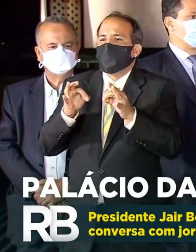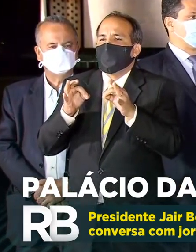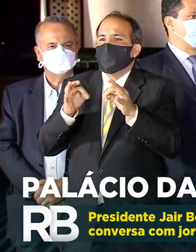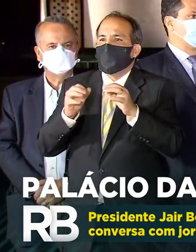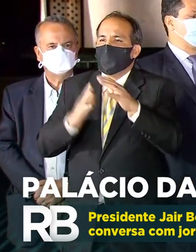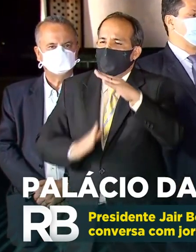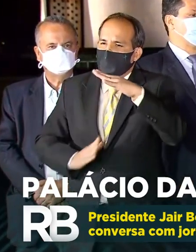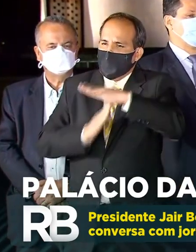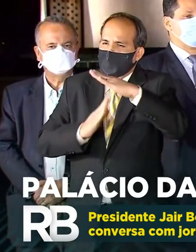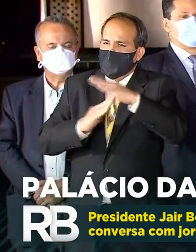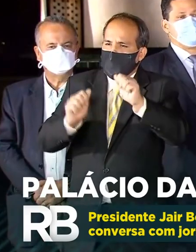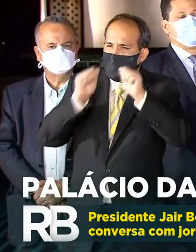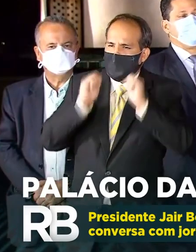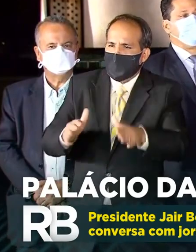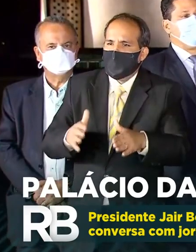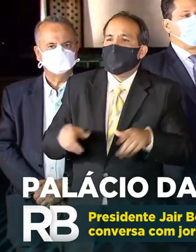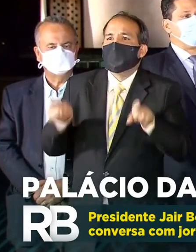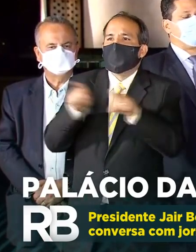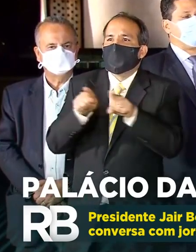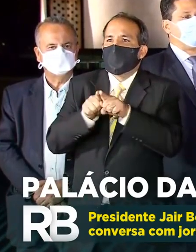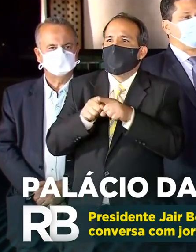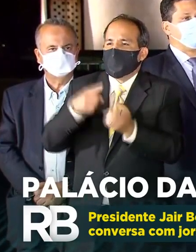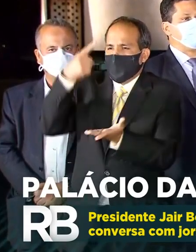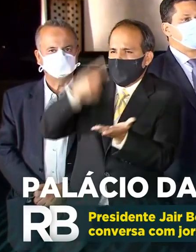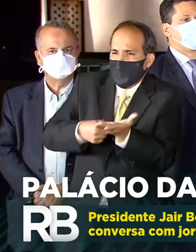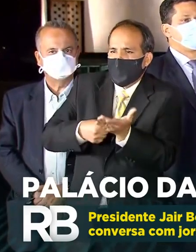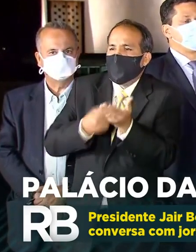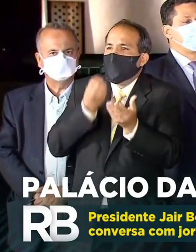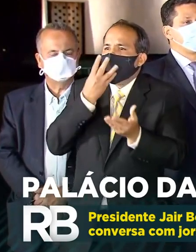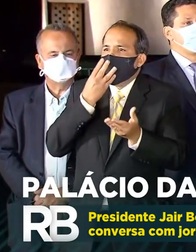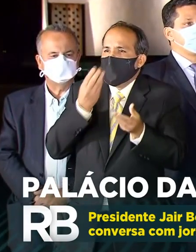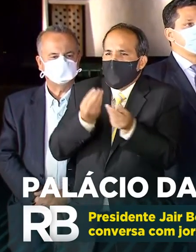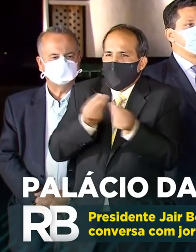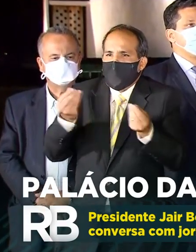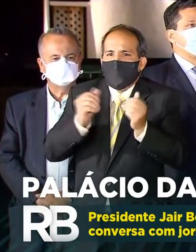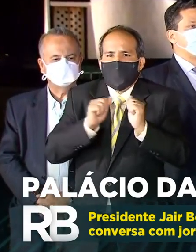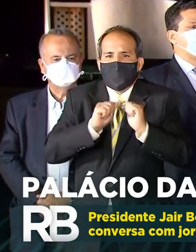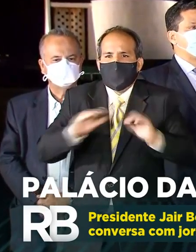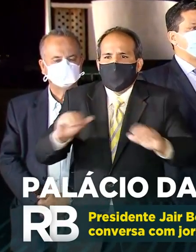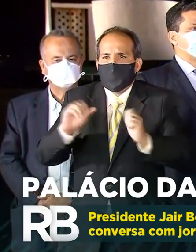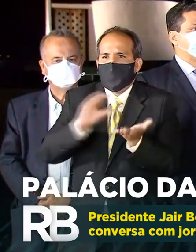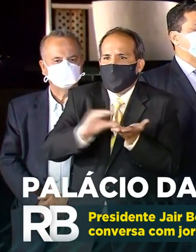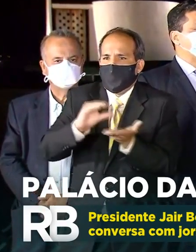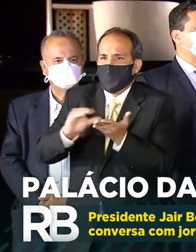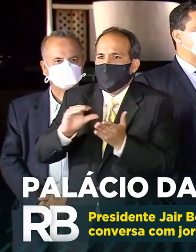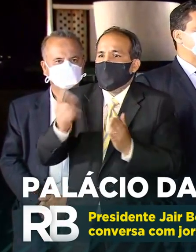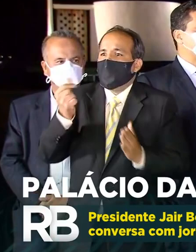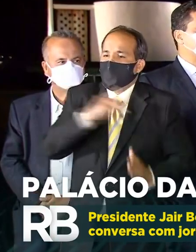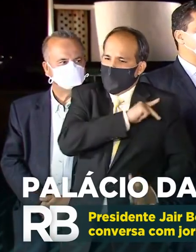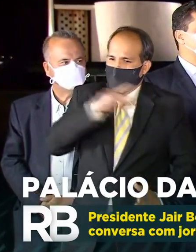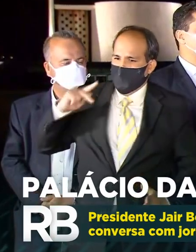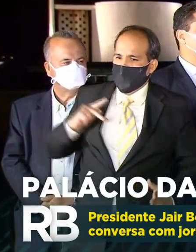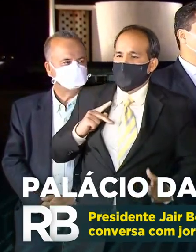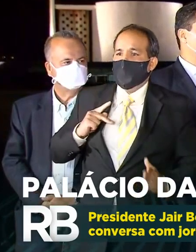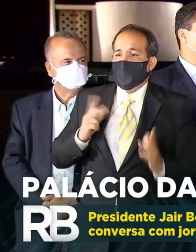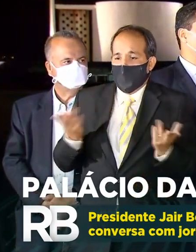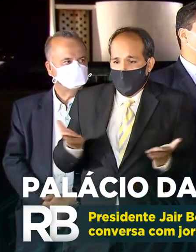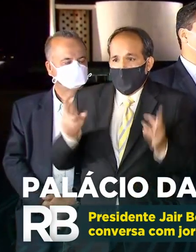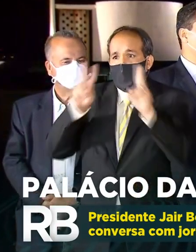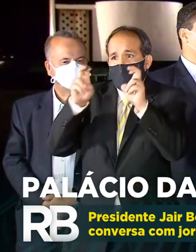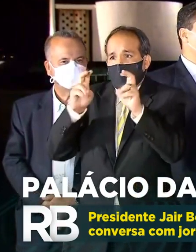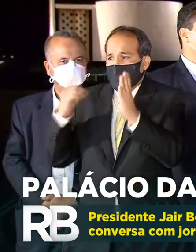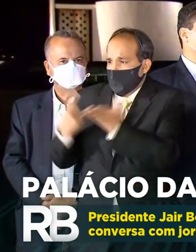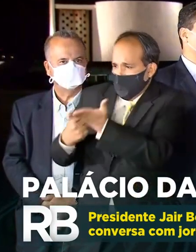o nosso compromisso com a boa qualidade do gasto público. Então, reafirmar esse tema é